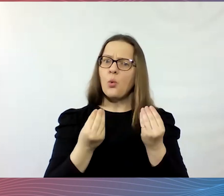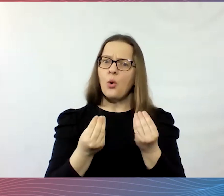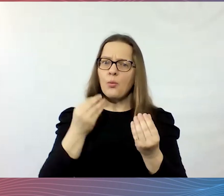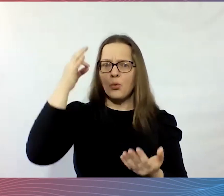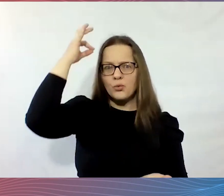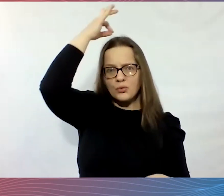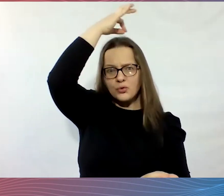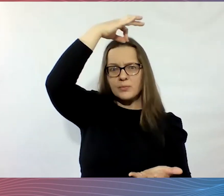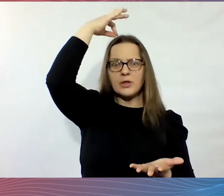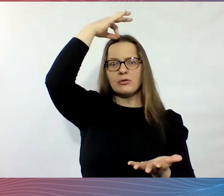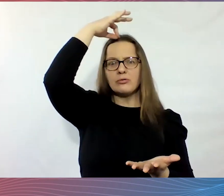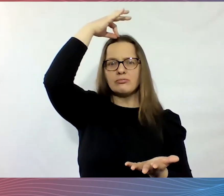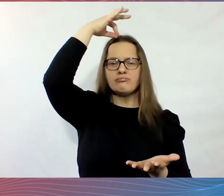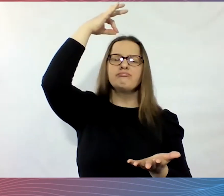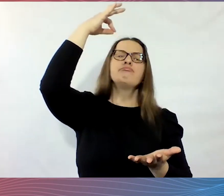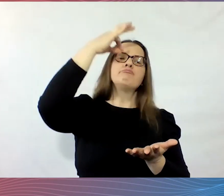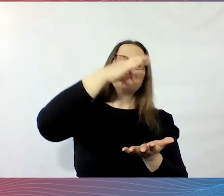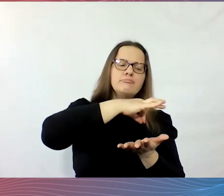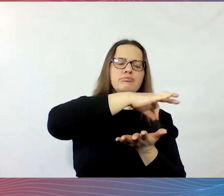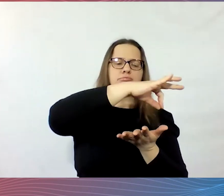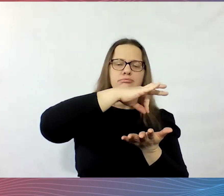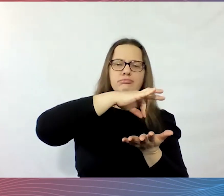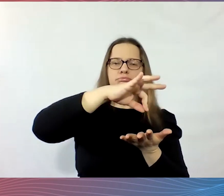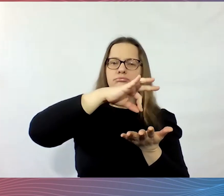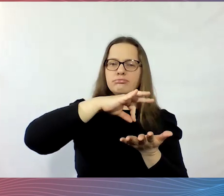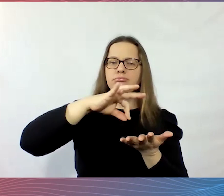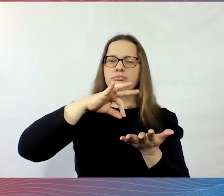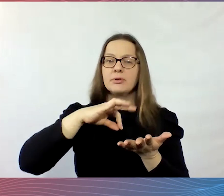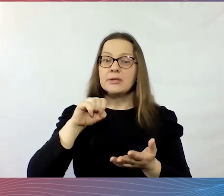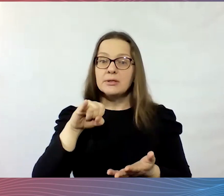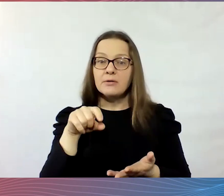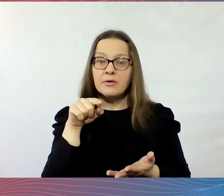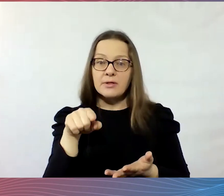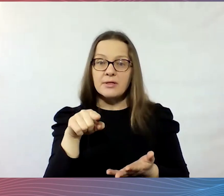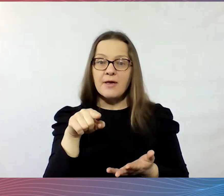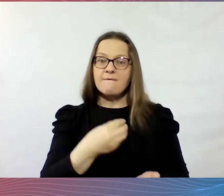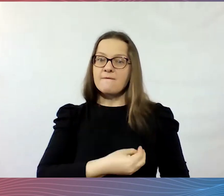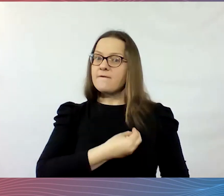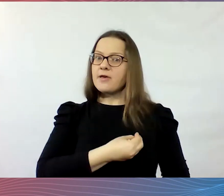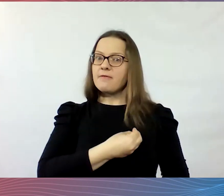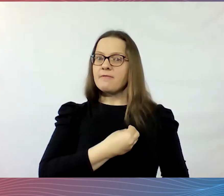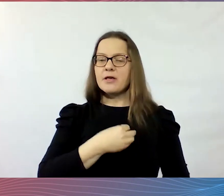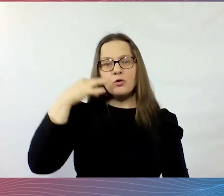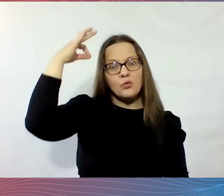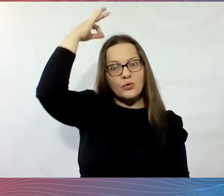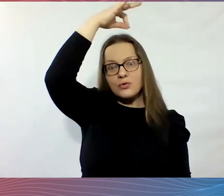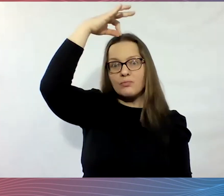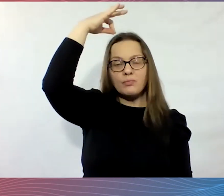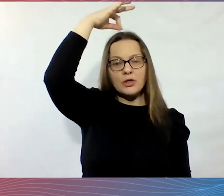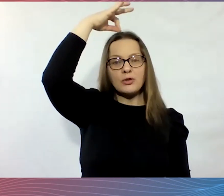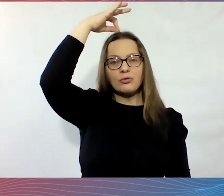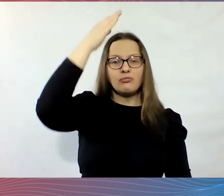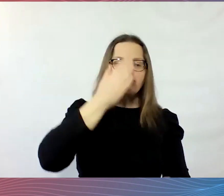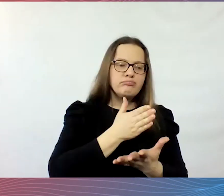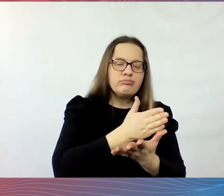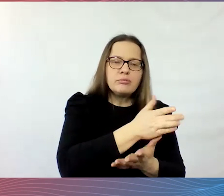carne. Se você anda no Espírito, a carne não tem mais força, tá bom? Porque a